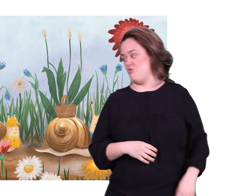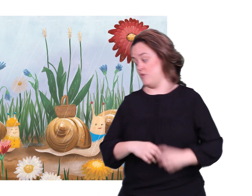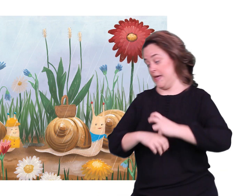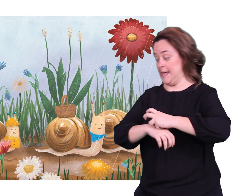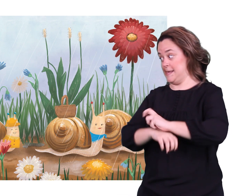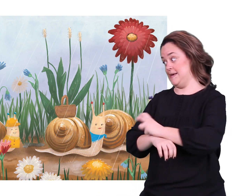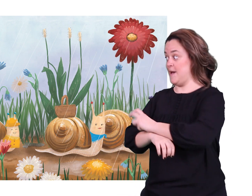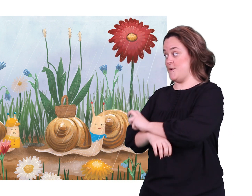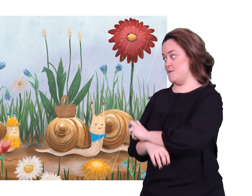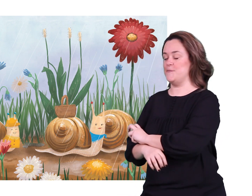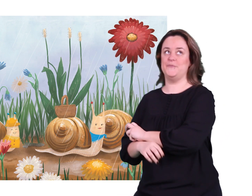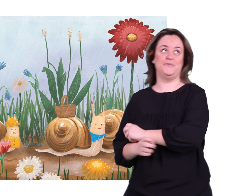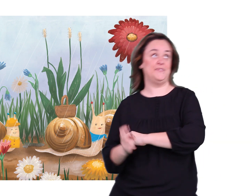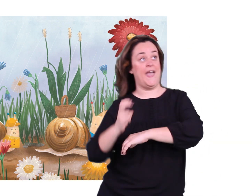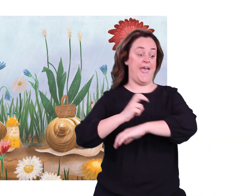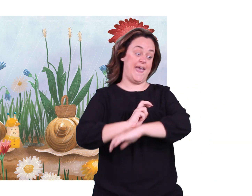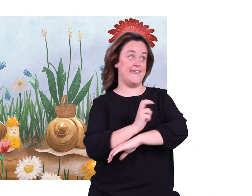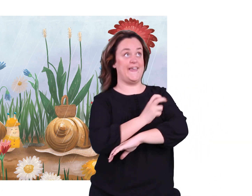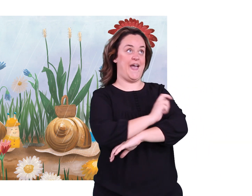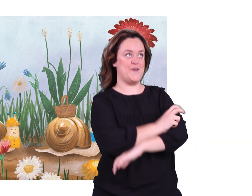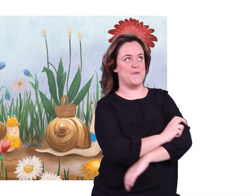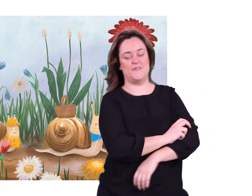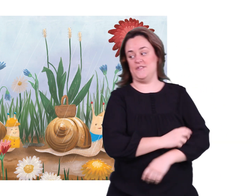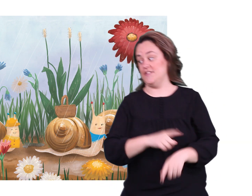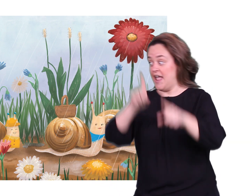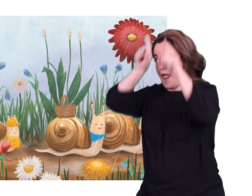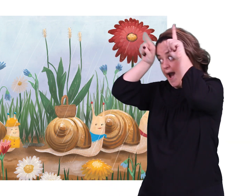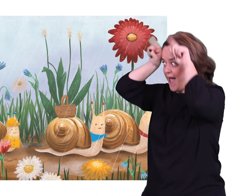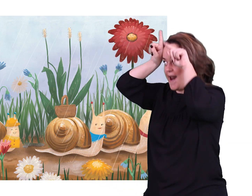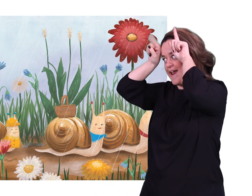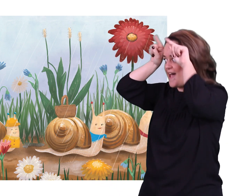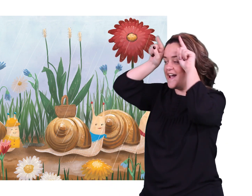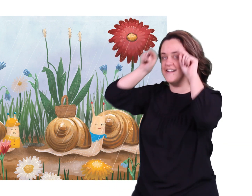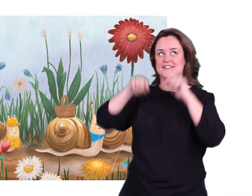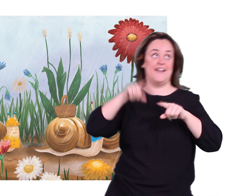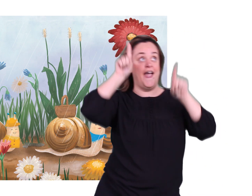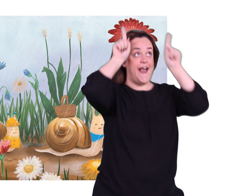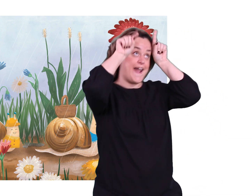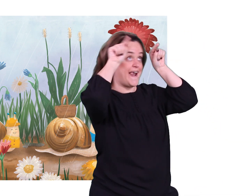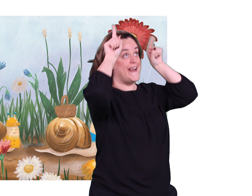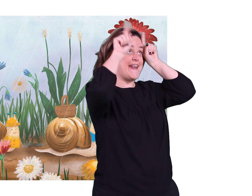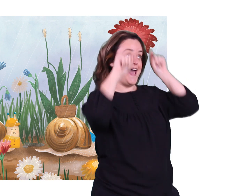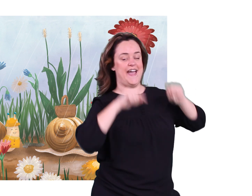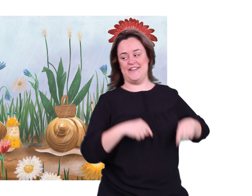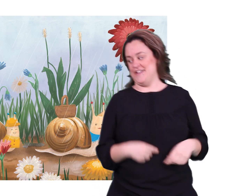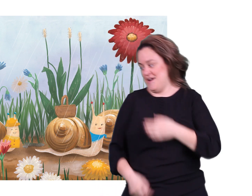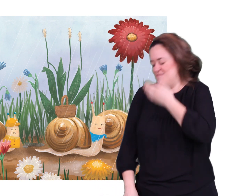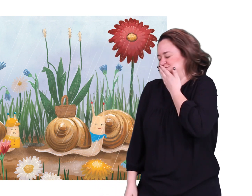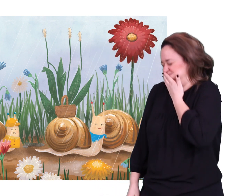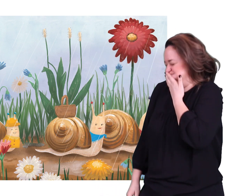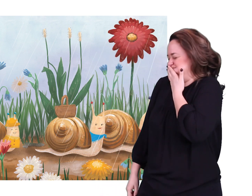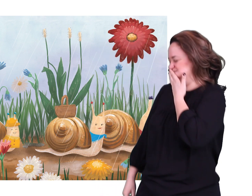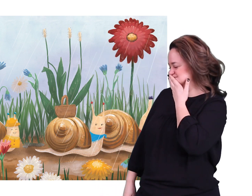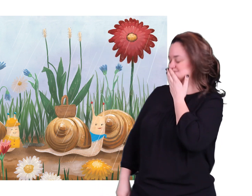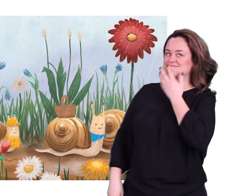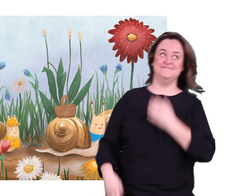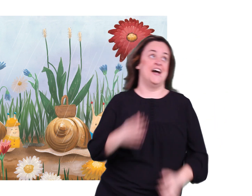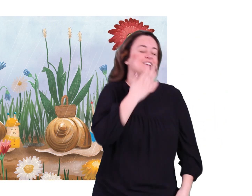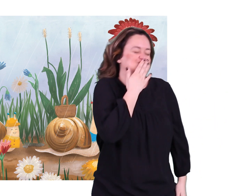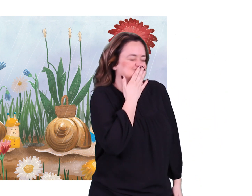chaud, c'est la fête à l'escargot. La la la la la la la la.